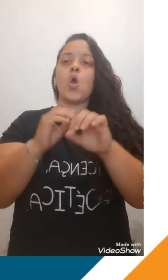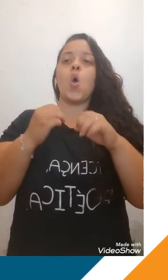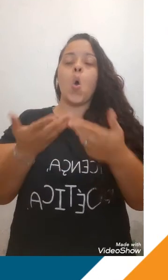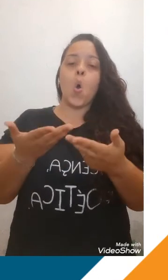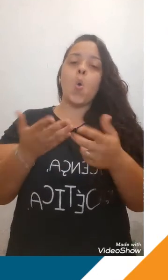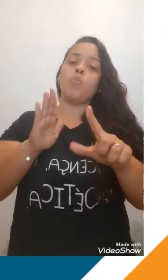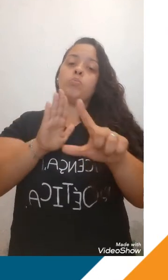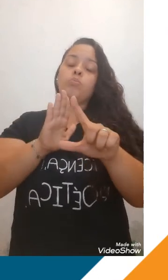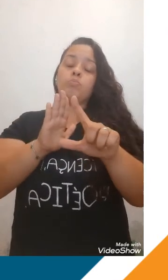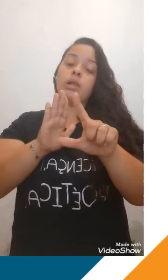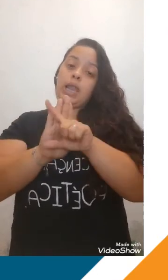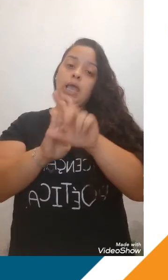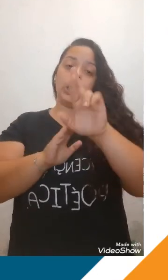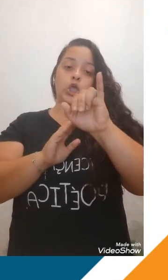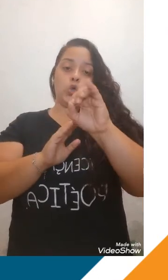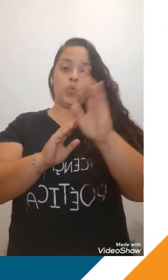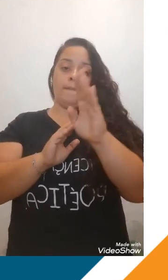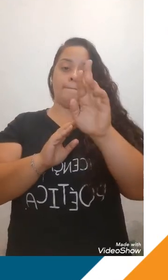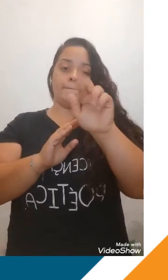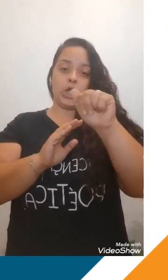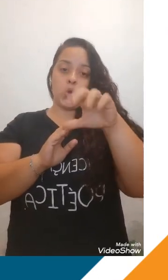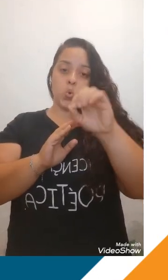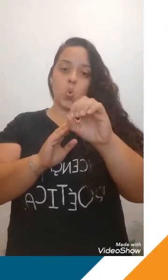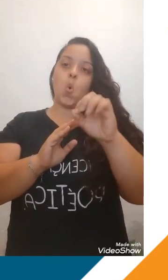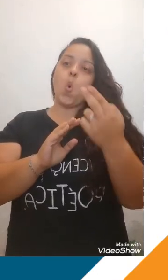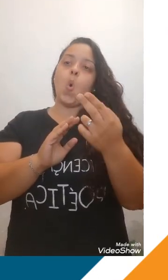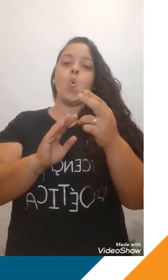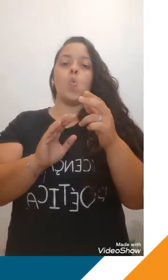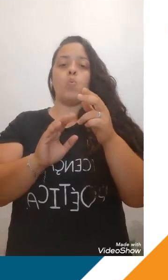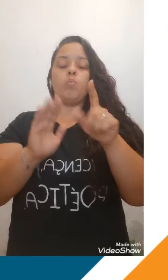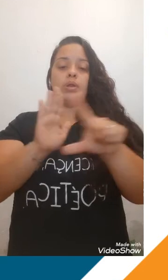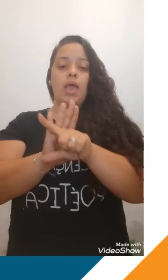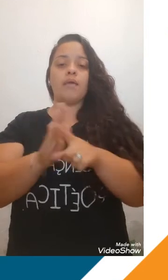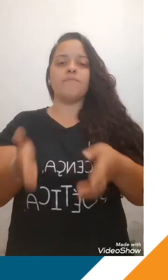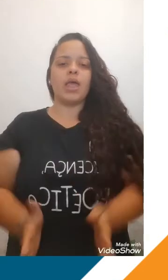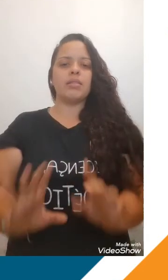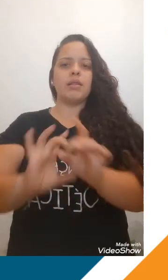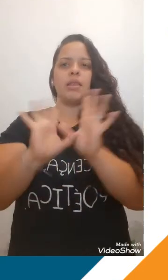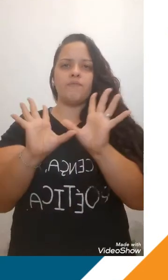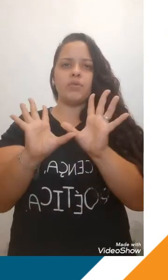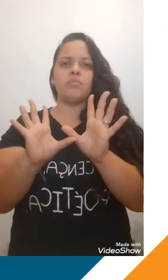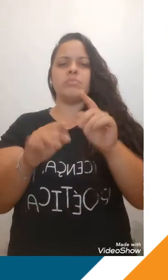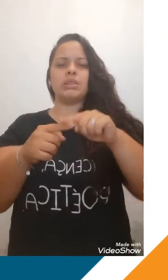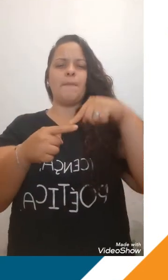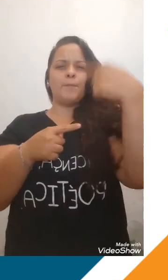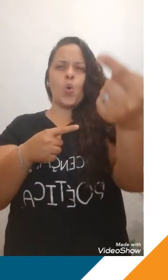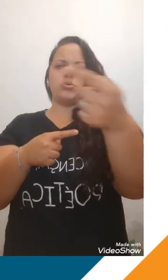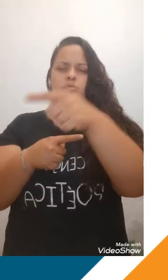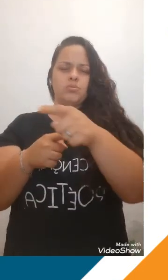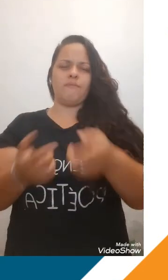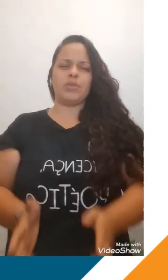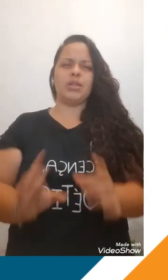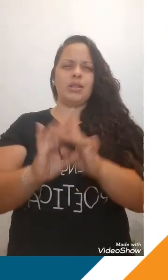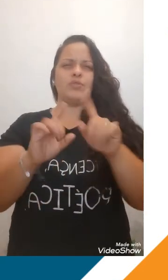Livre. Gente, a Lei do Ventre Livre é uma lei que acontece depois de 1850, mais precisamente em 1871.